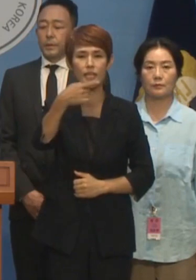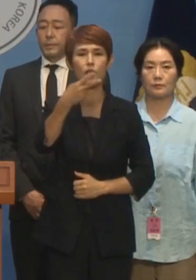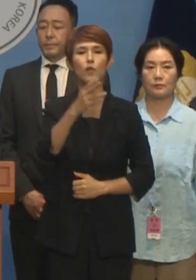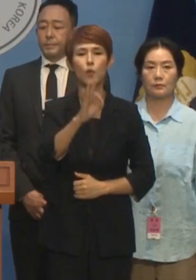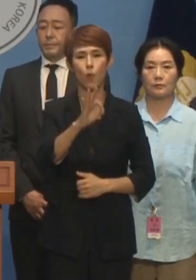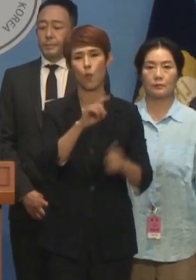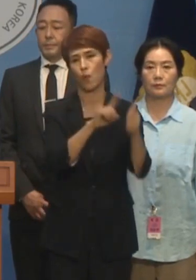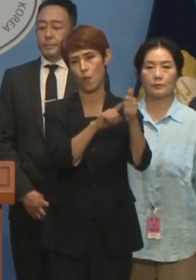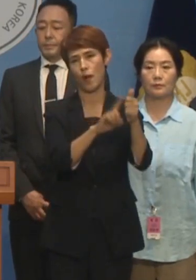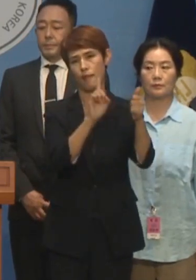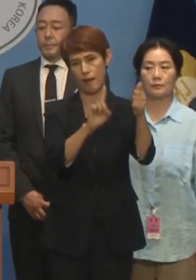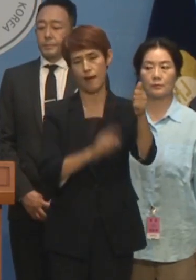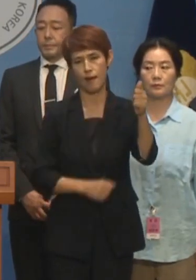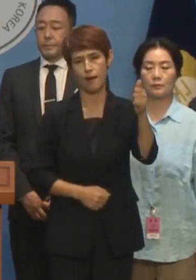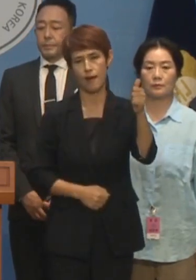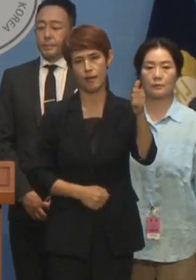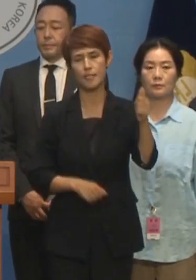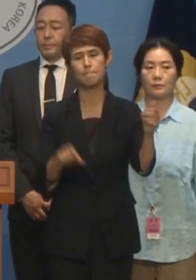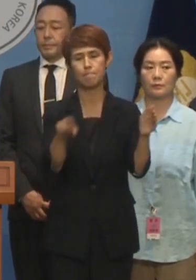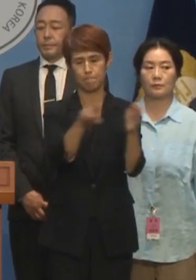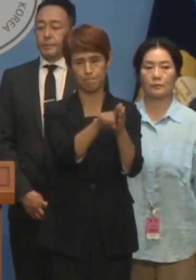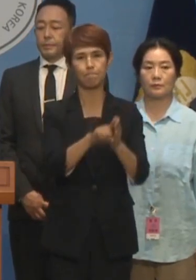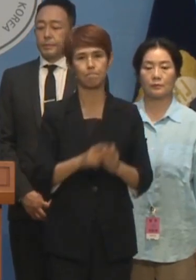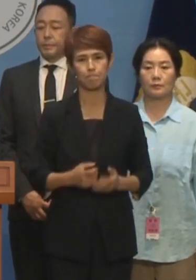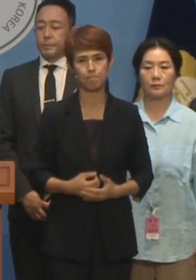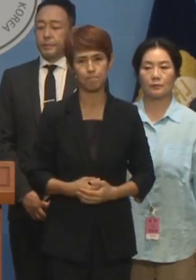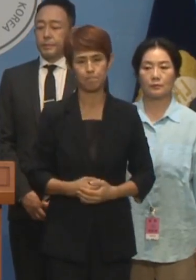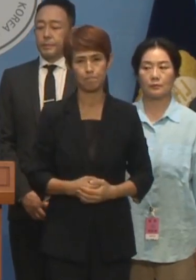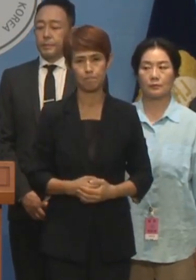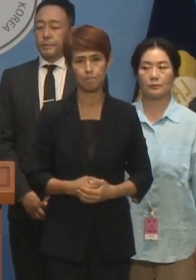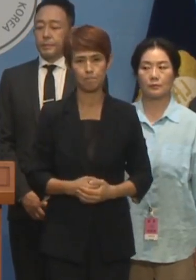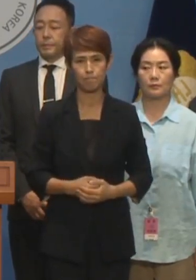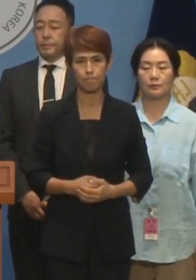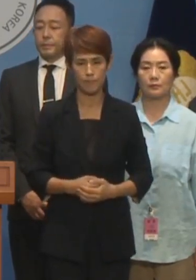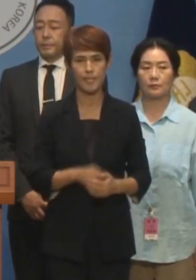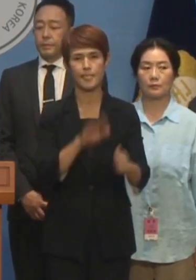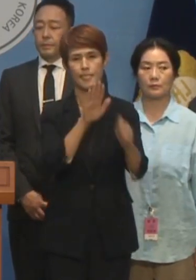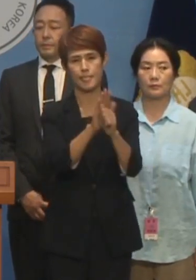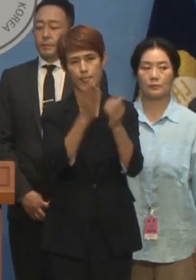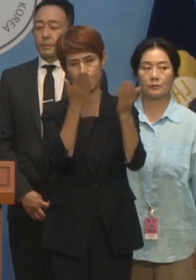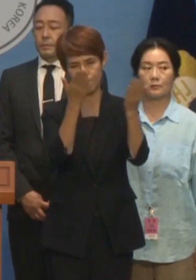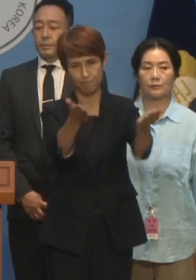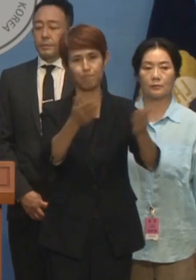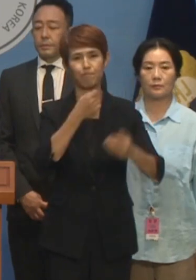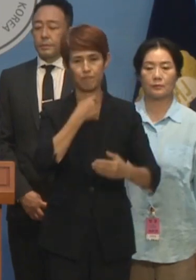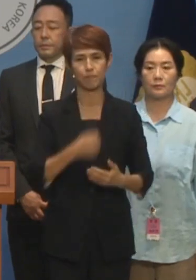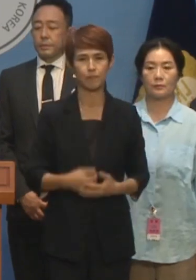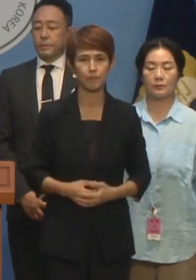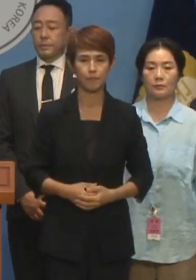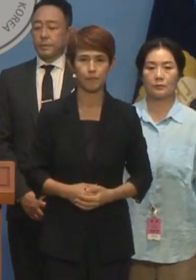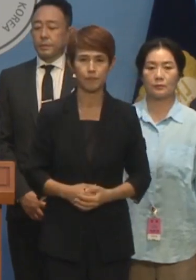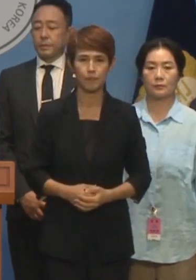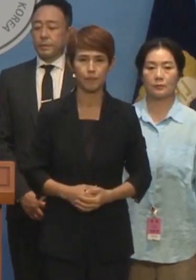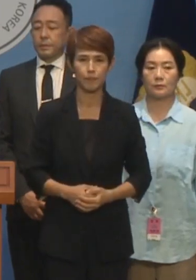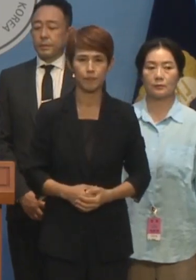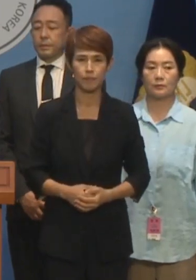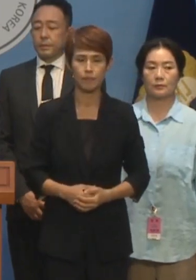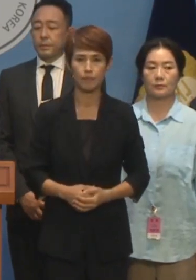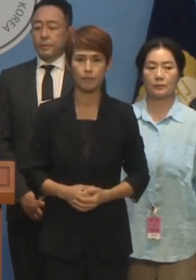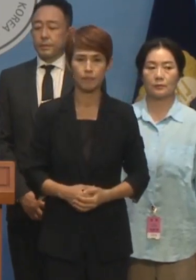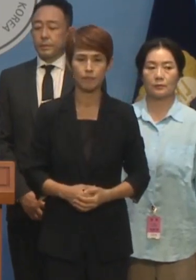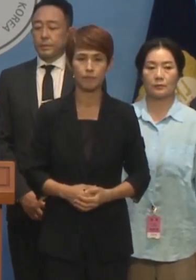원희룡 후보뿐이라는 것을 믿어 의심치 않기에 적극 지지를 선언하는 바입니다.